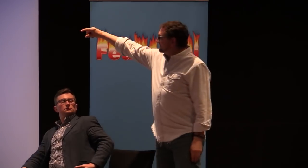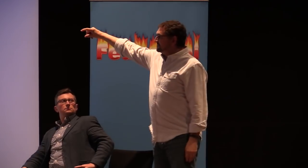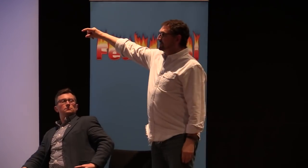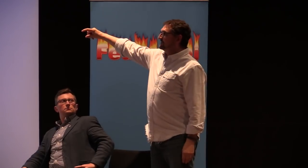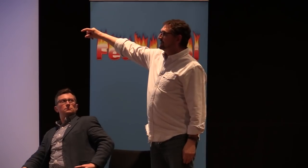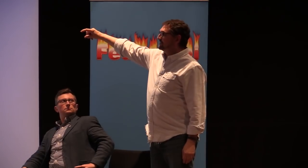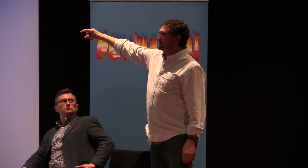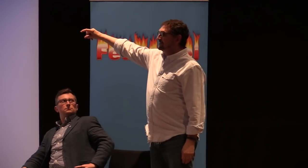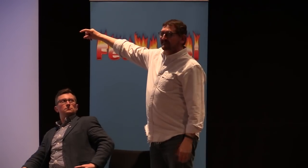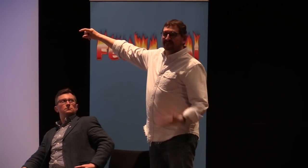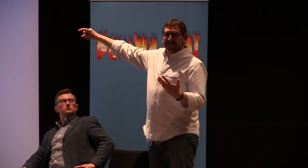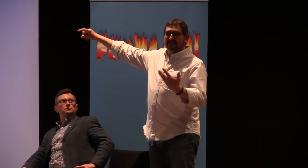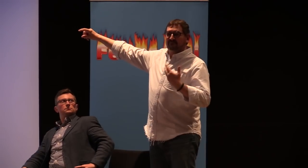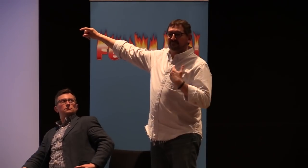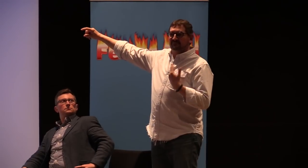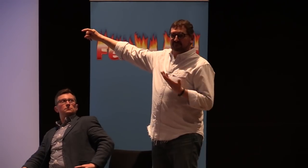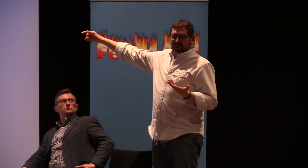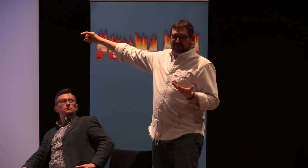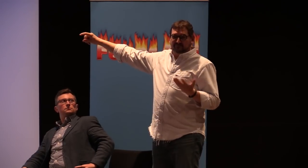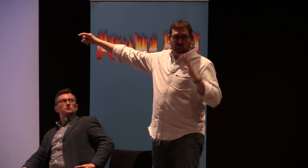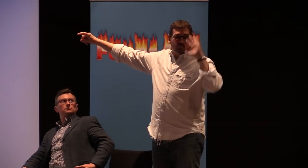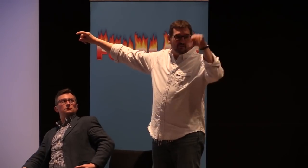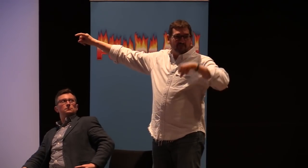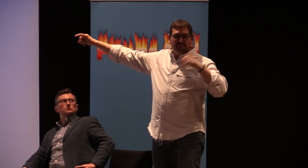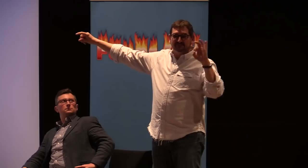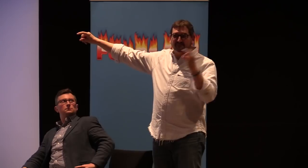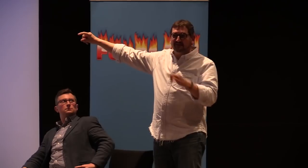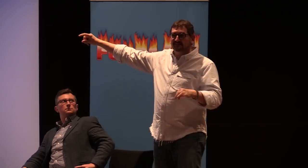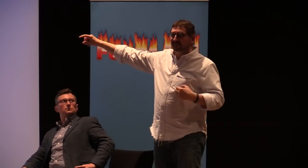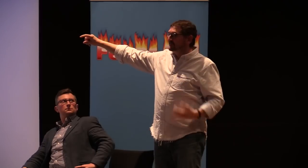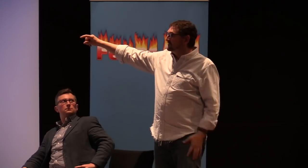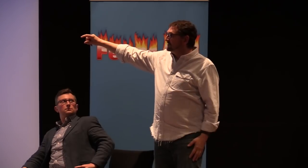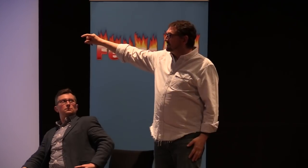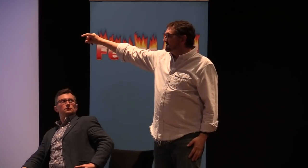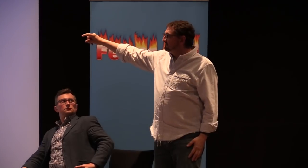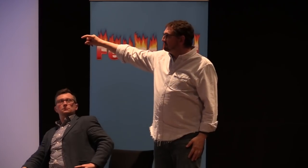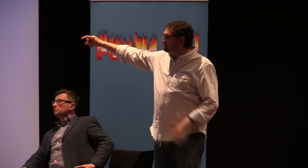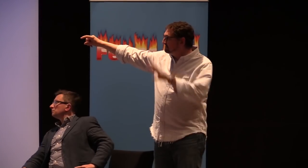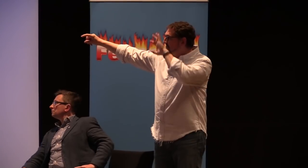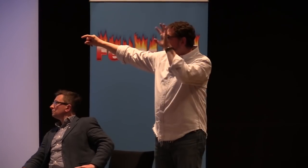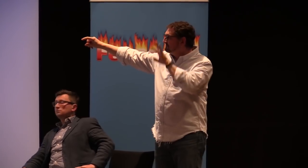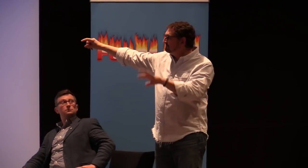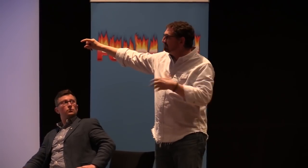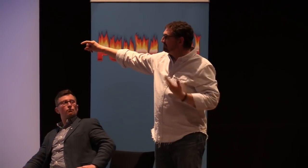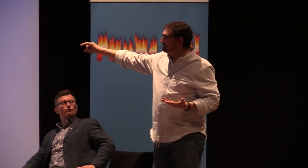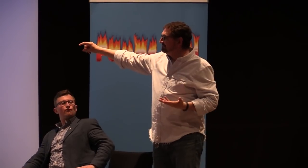dass der lilane und rötlich-lilane Balken, wenn das komplett wegfällt, dann haben wir